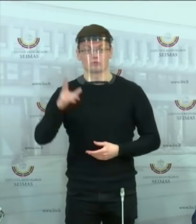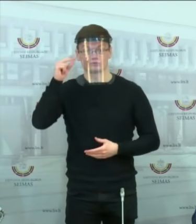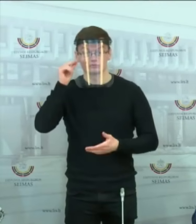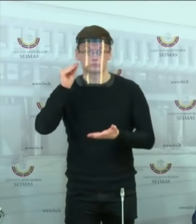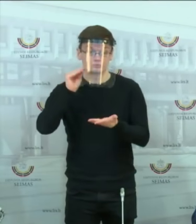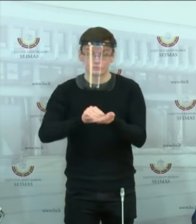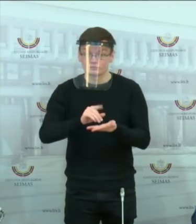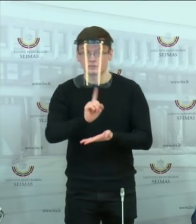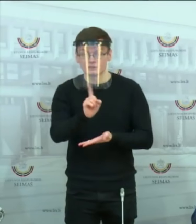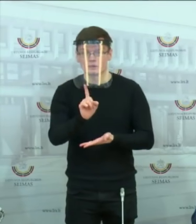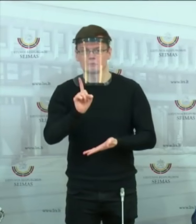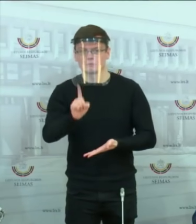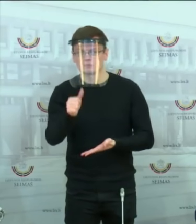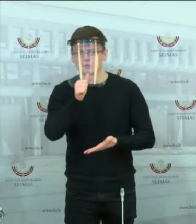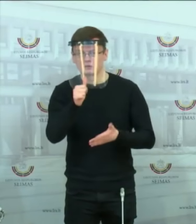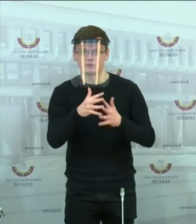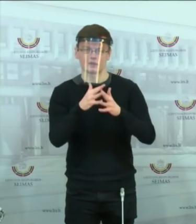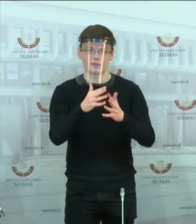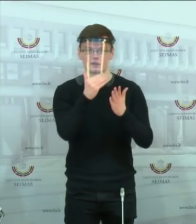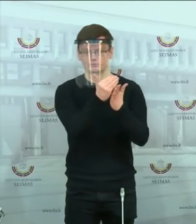o tiesiog patys reikalavimai.